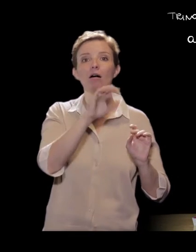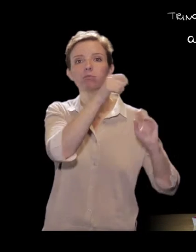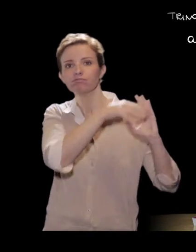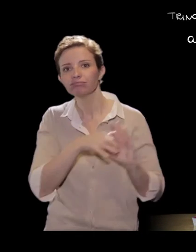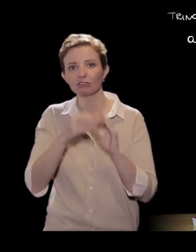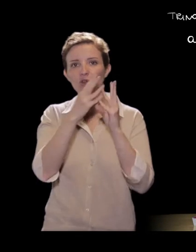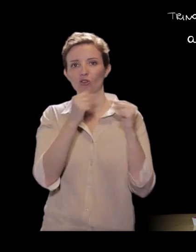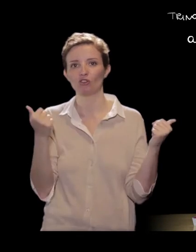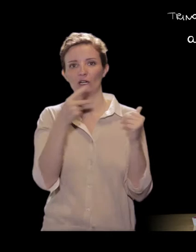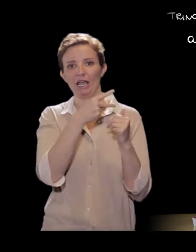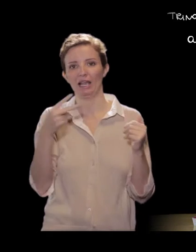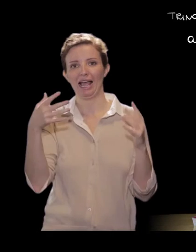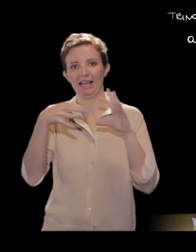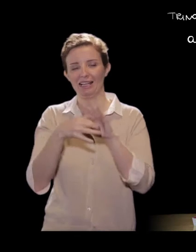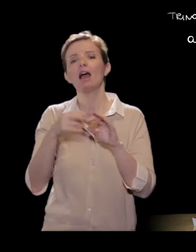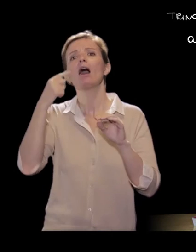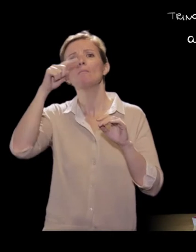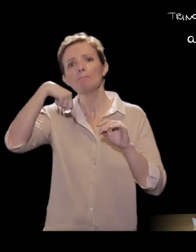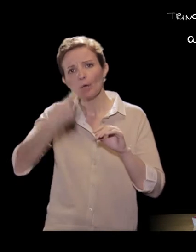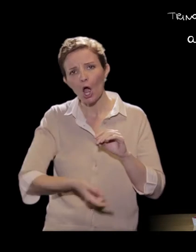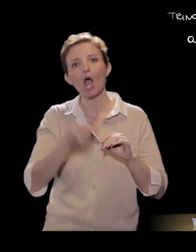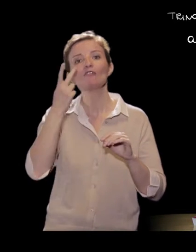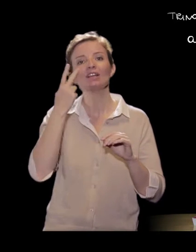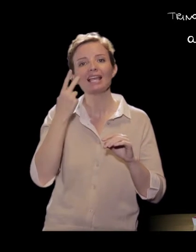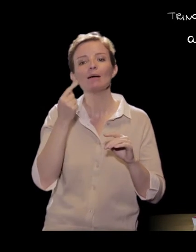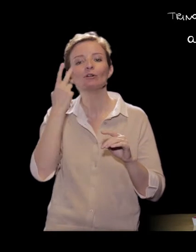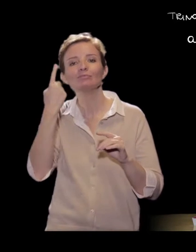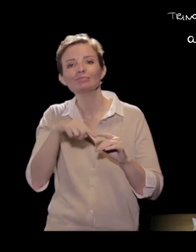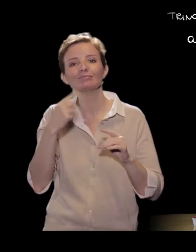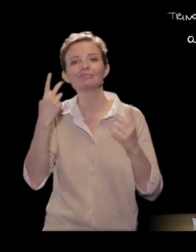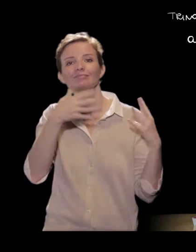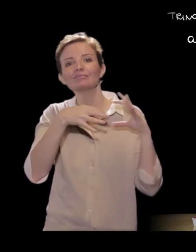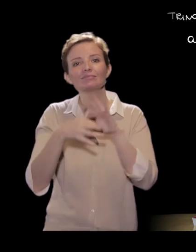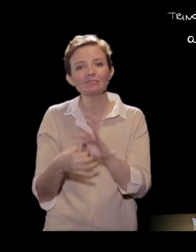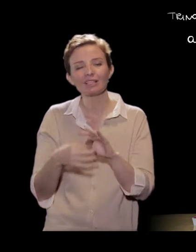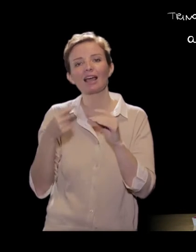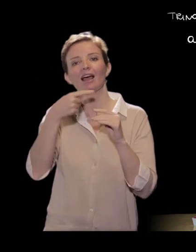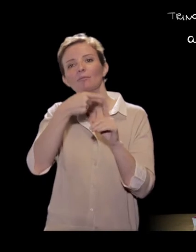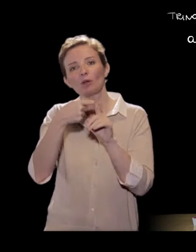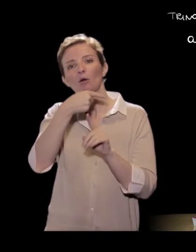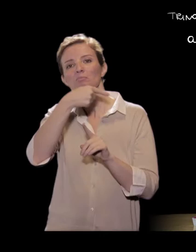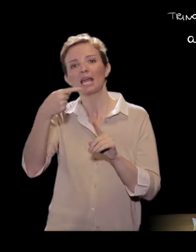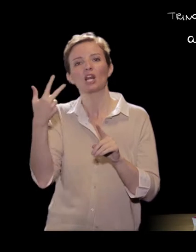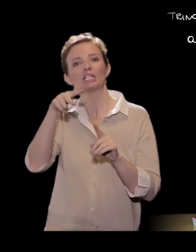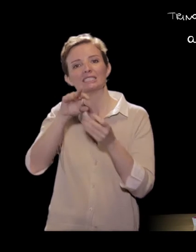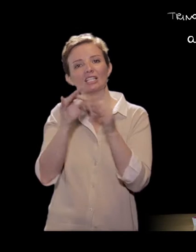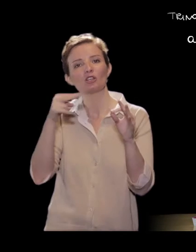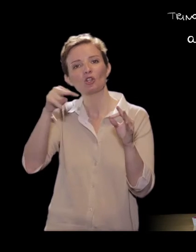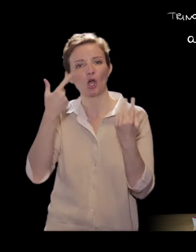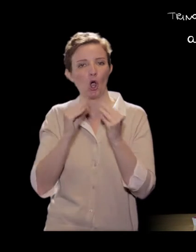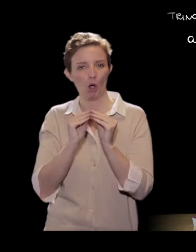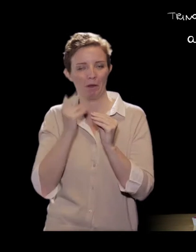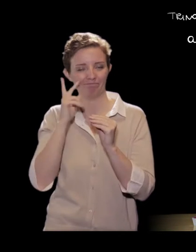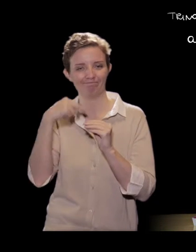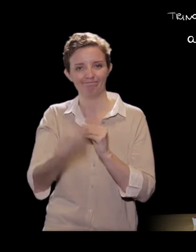Dopodiché vedremo come fare per trasformare il tutto nel segno sostanzialmente del trinomio di secondo grado ehm immaginiamo in